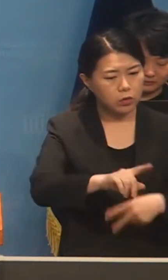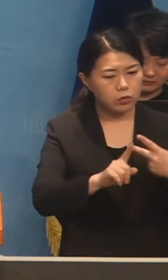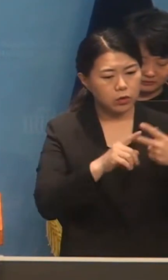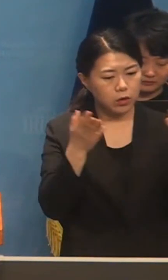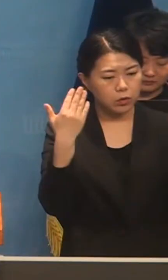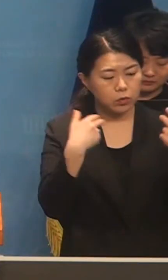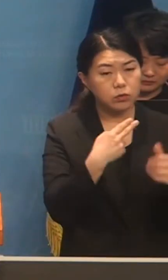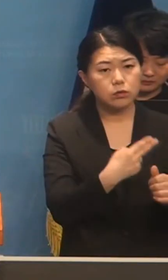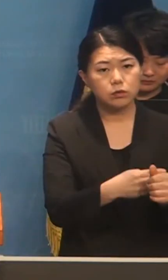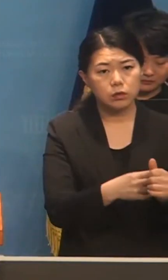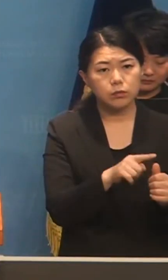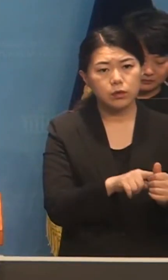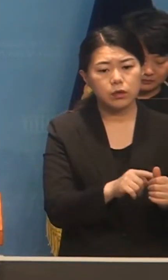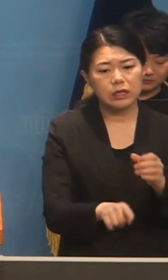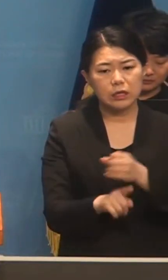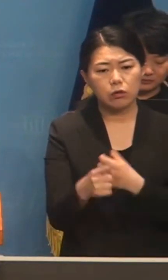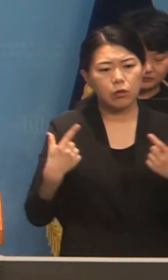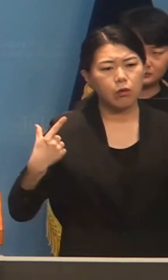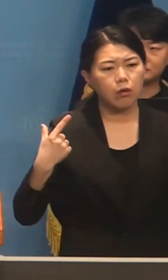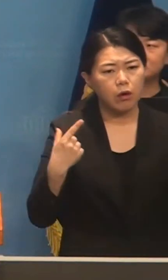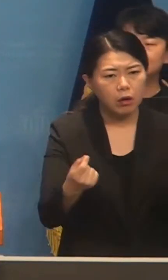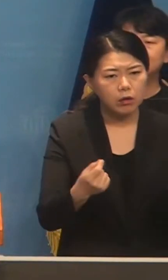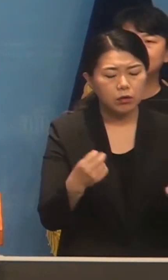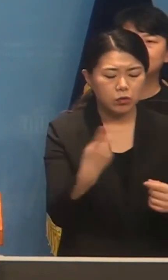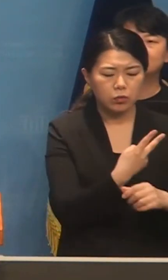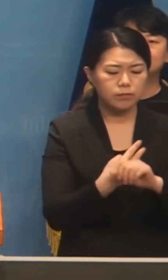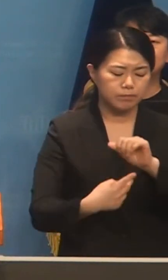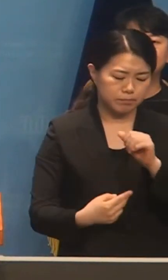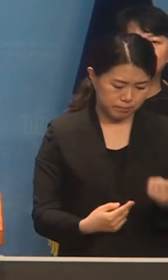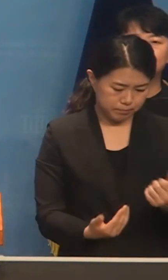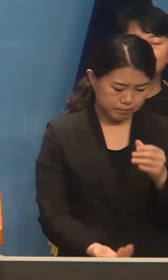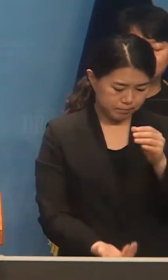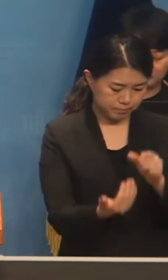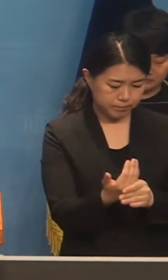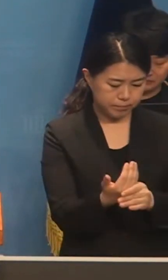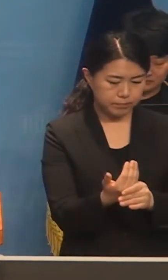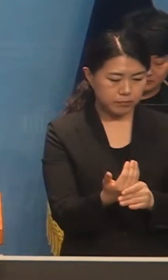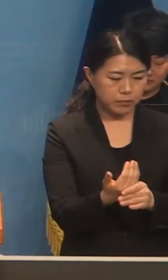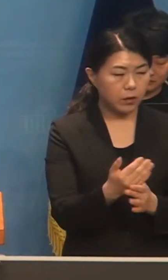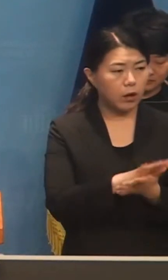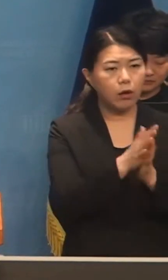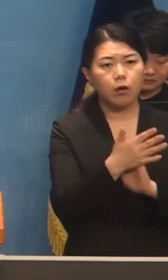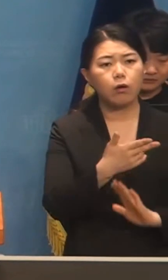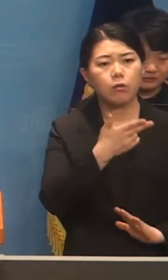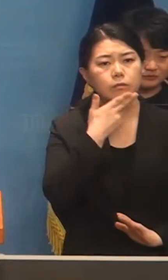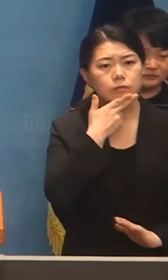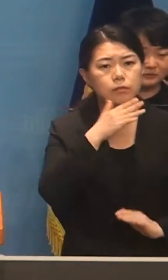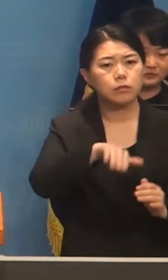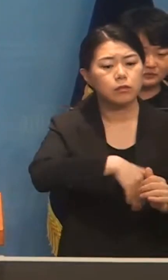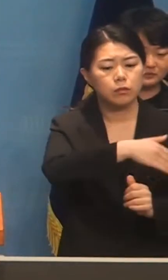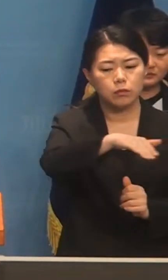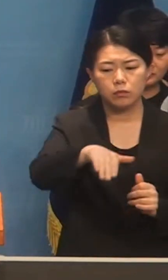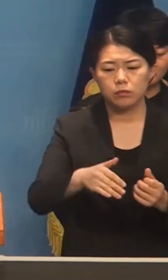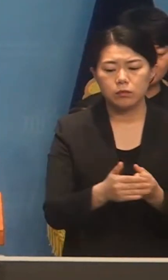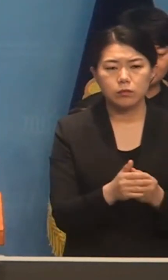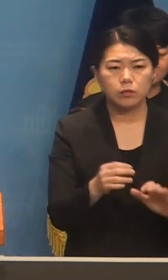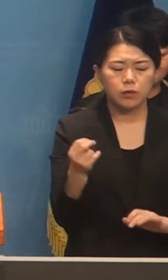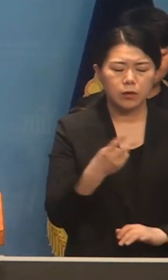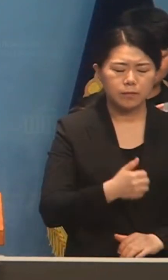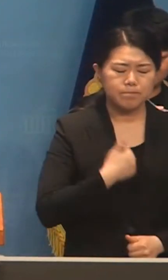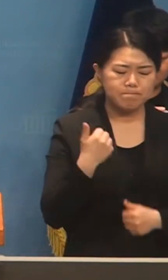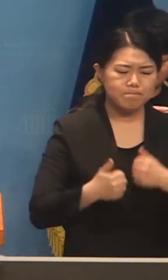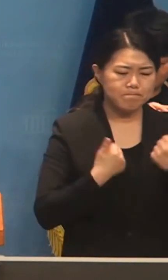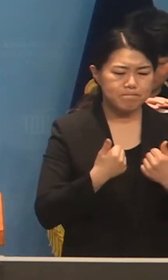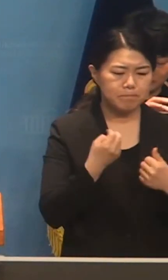선생님이 같은 이유로 목숨을 끊었습니다. 변하지 않는 현실 속에서 우리는 다시금